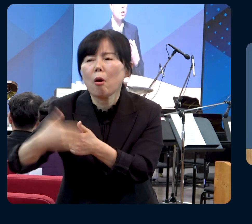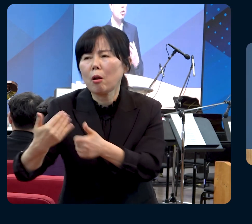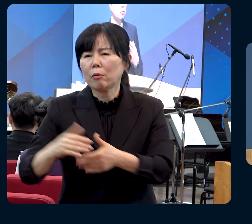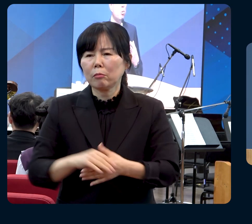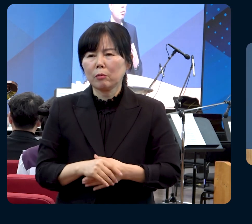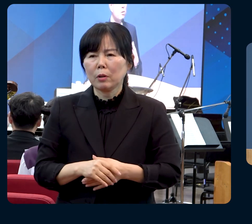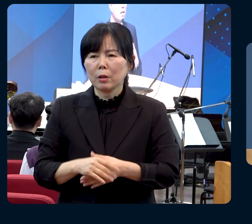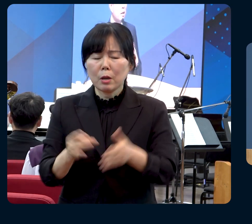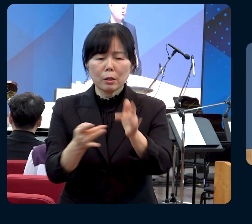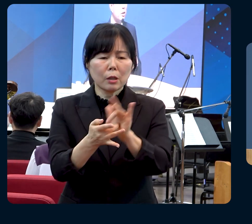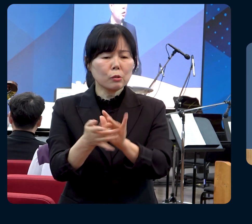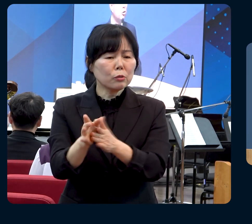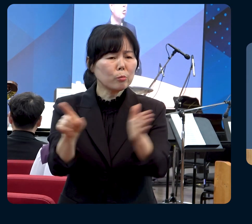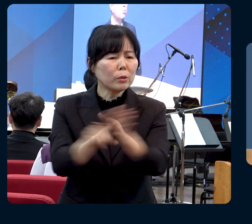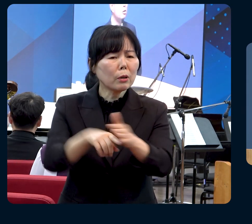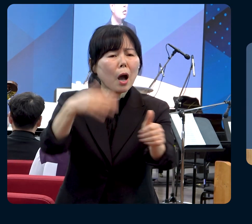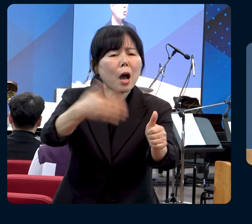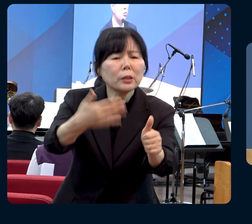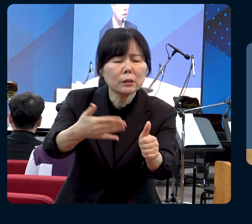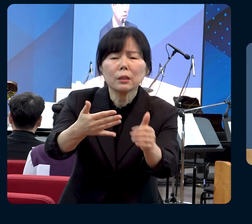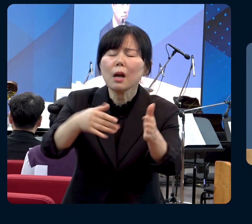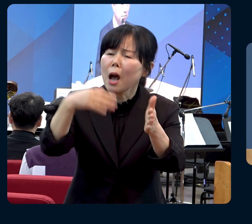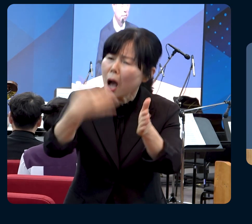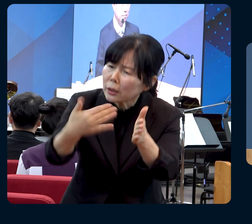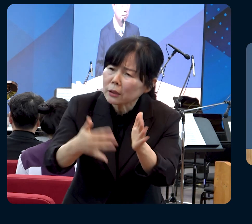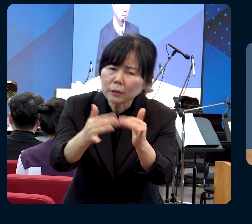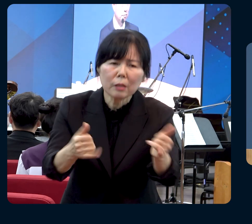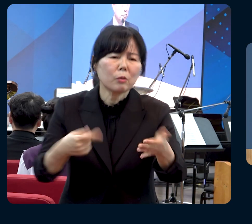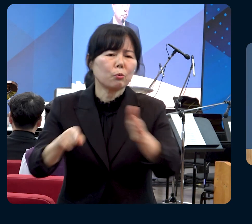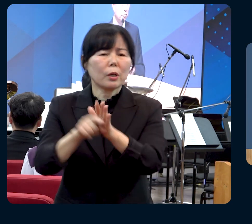아직도 예수님 모르는 사람을 위해서 그 눈물을 흘려주세요.